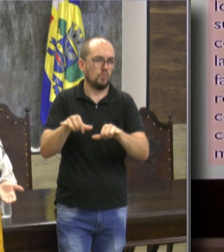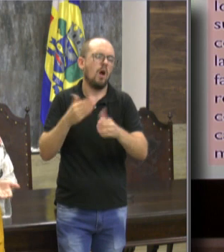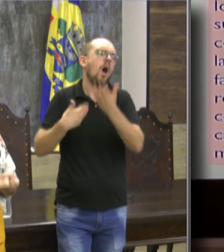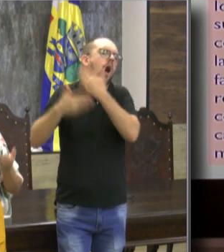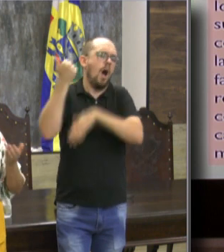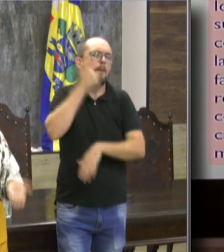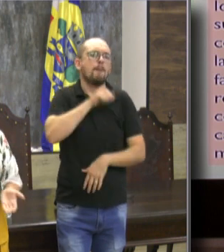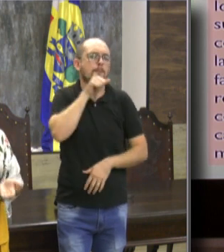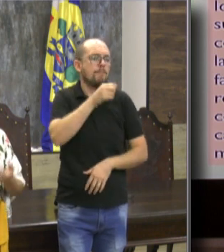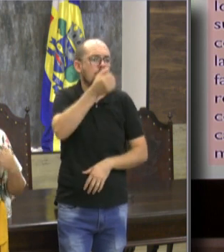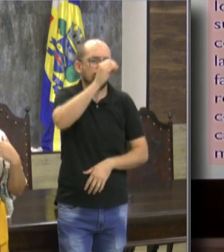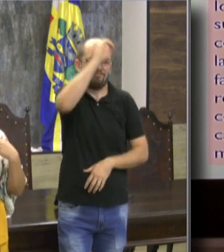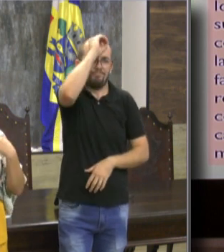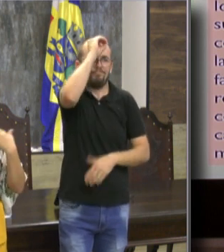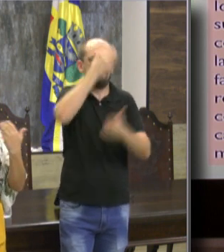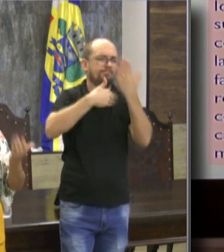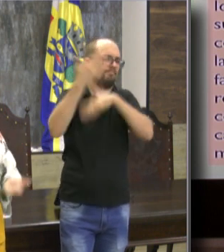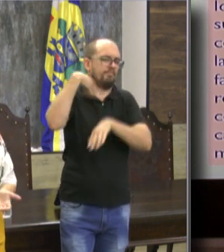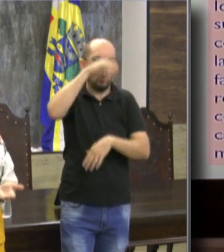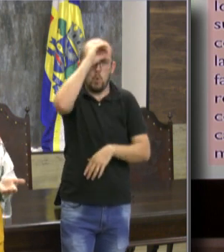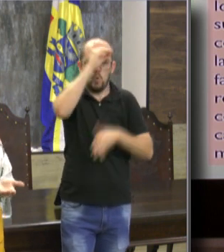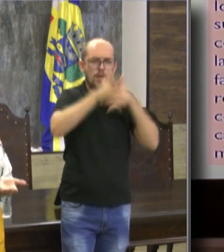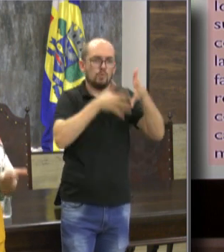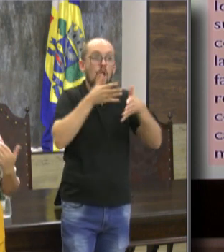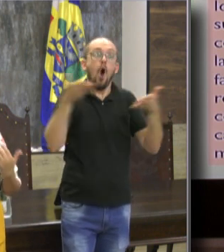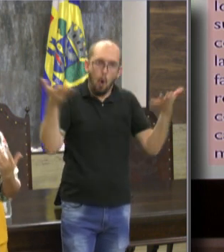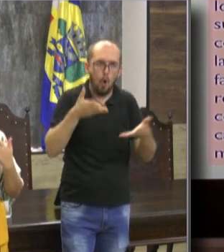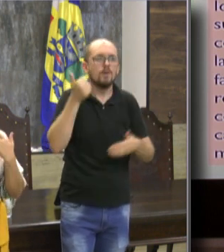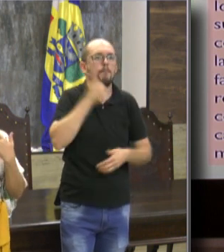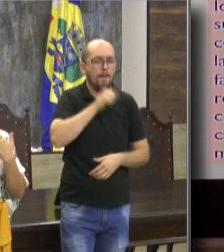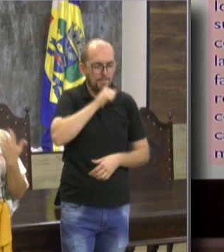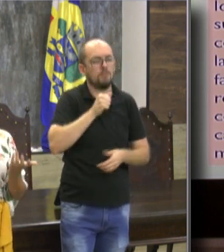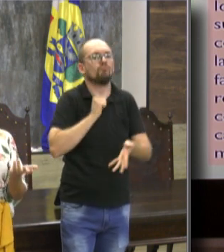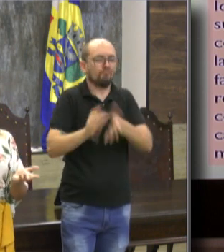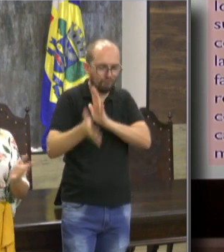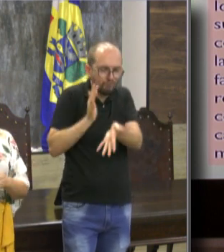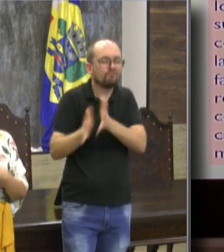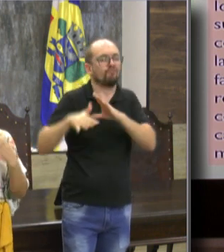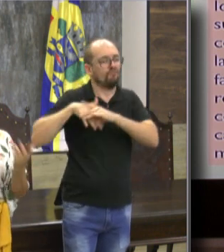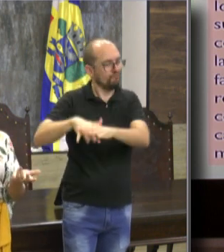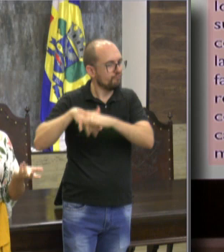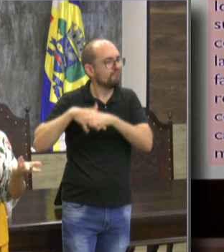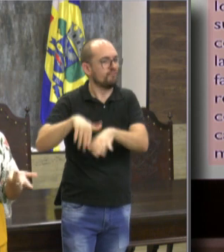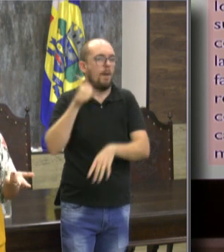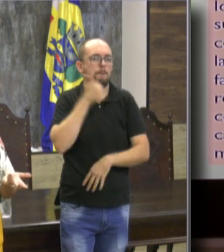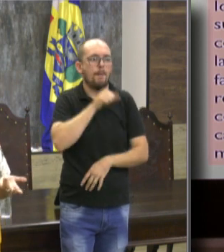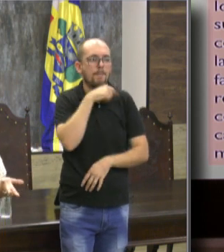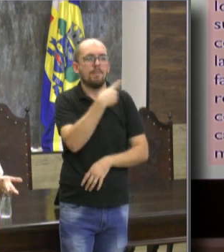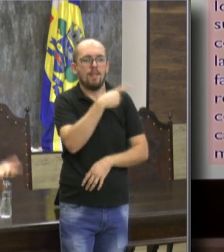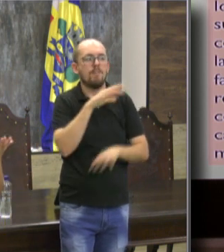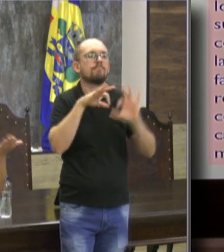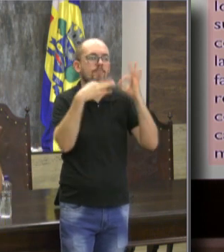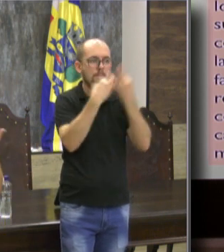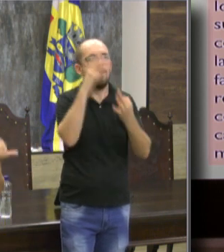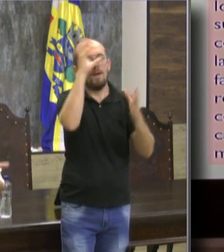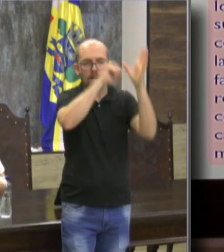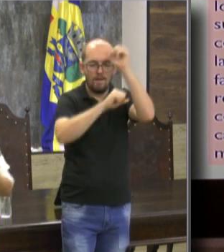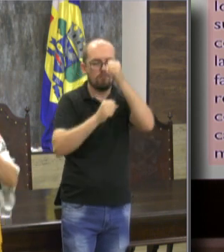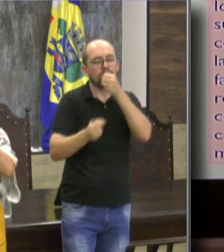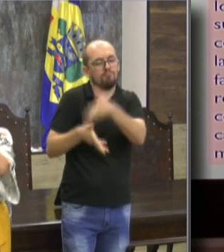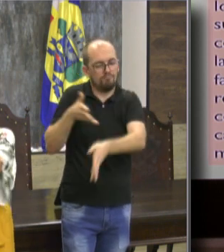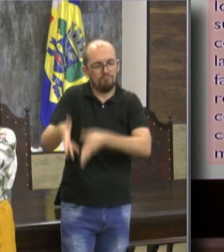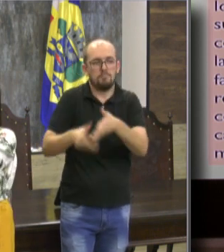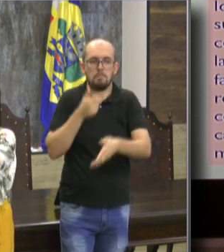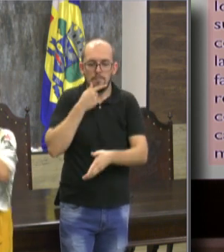a mãe também se dedica muito com a língua de sinais, e isso com certeza favoreceu bastante esse aprendizado, né? A família